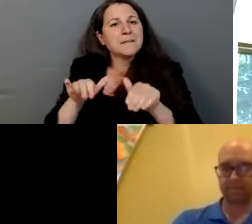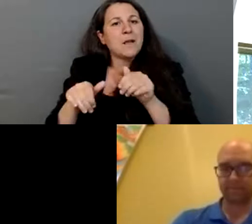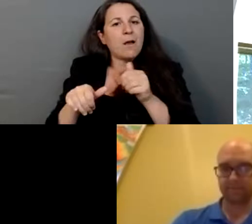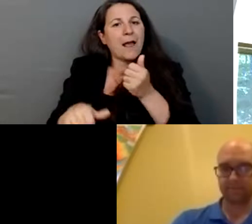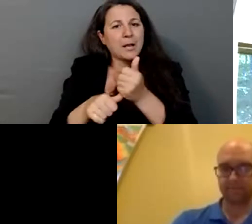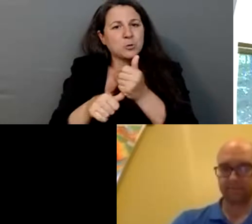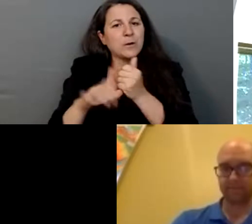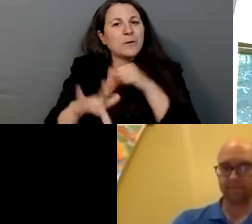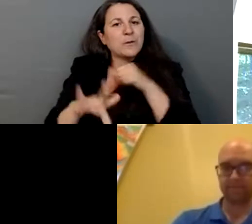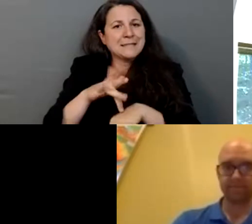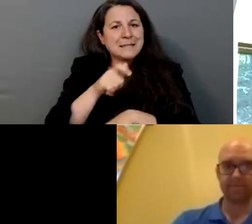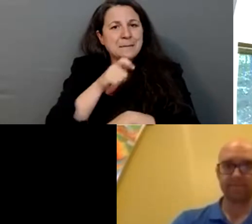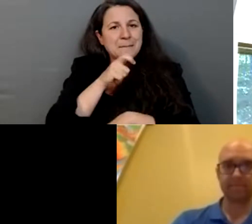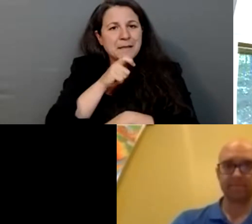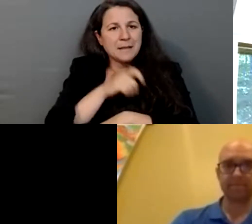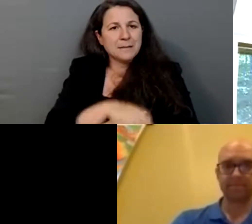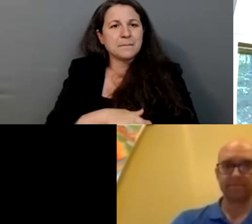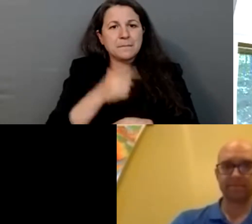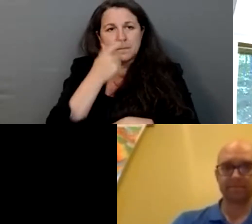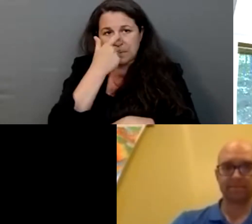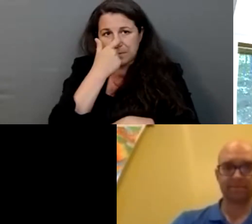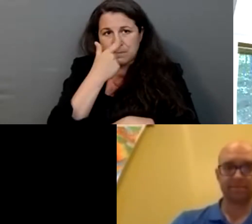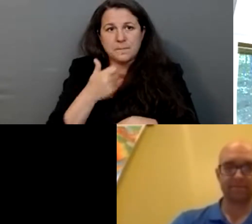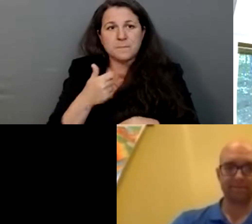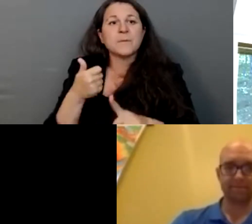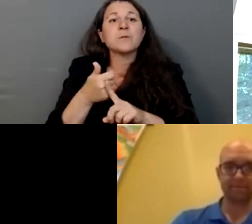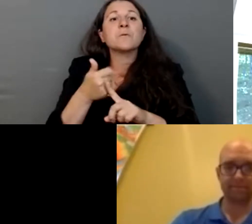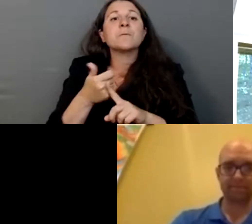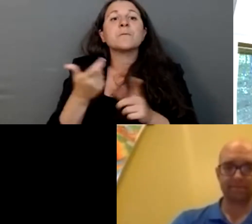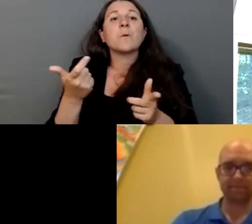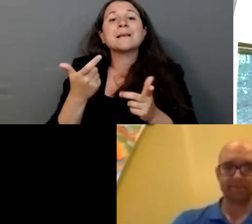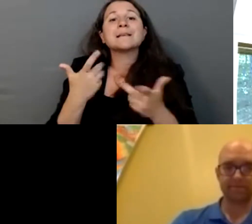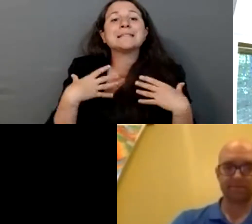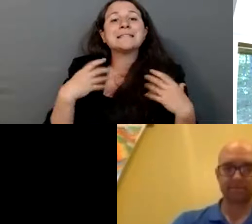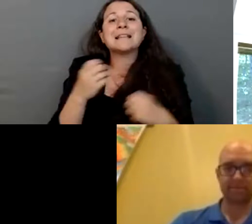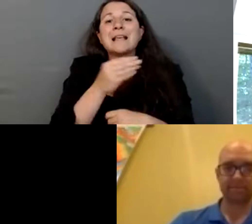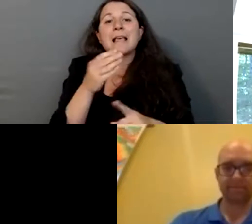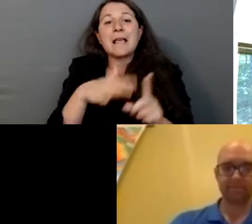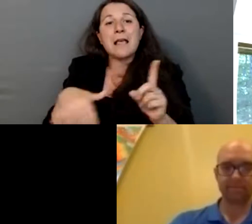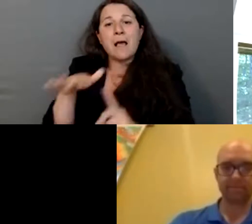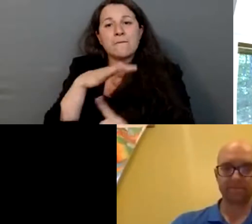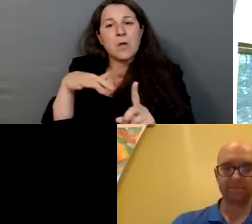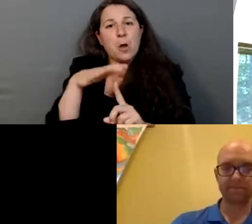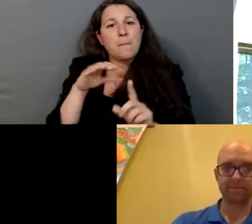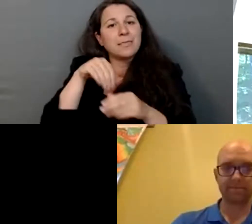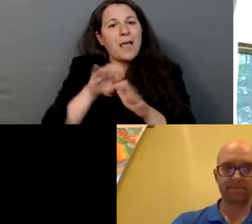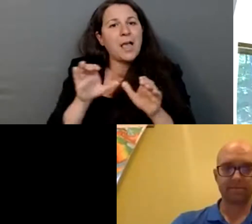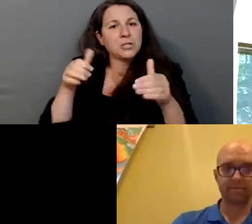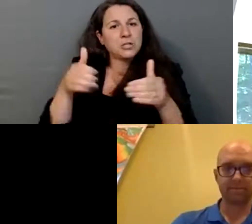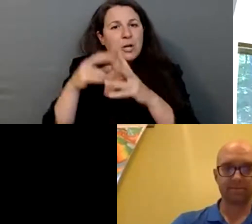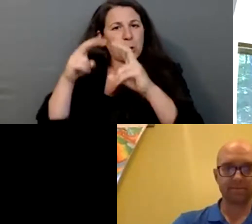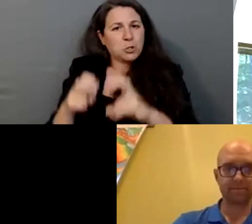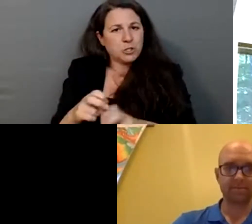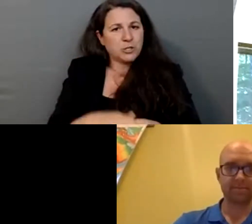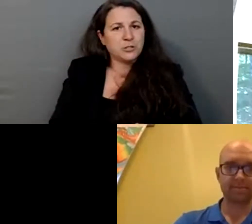de la Chaire de recherche du Canada sur les droits de la personne, la santé et l'environnement. Trois thèmes sont importants dans ses recherches.